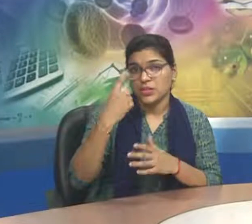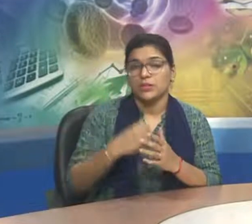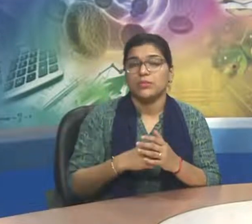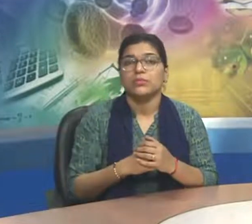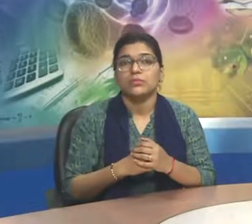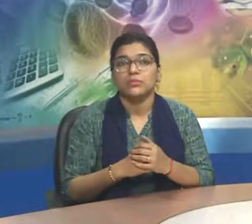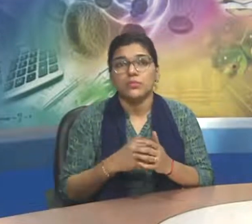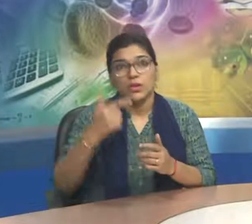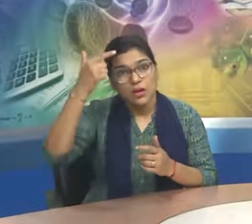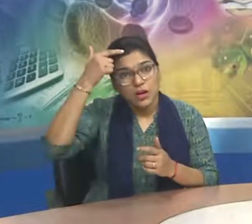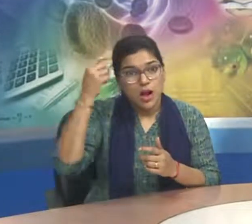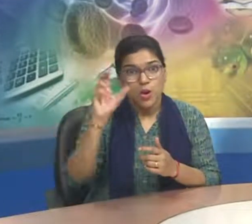The first use